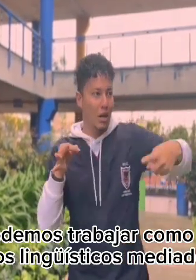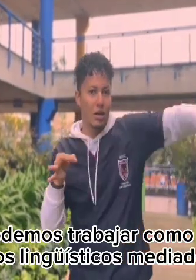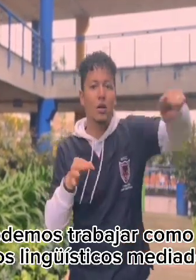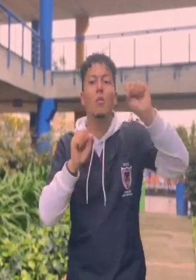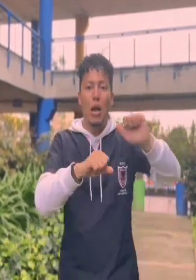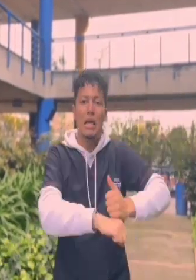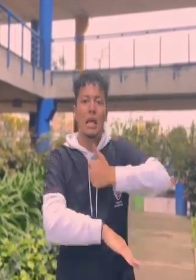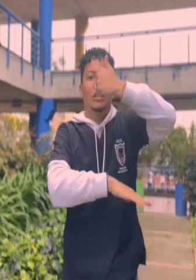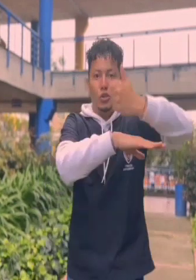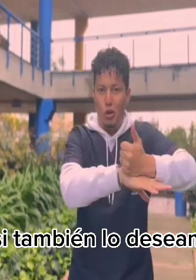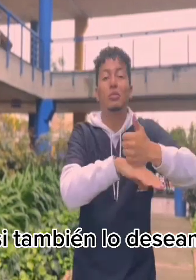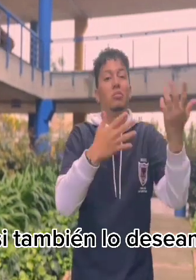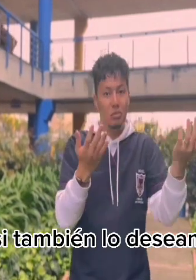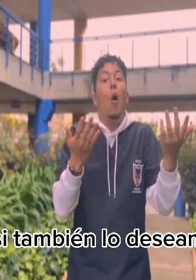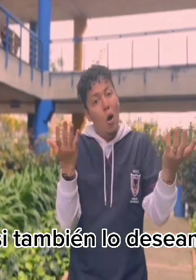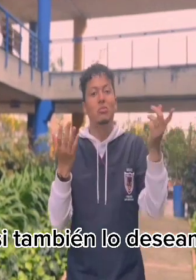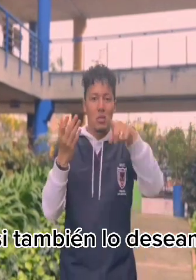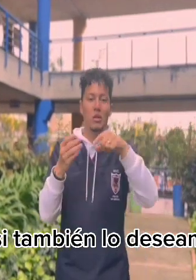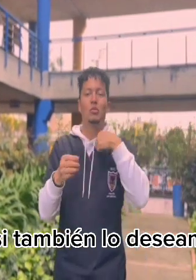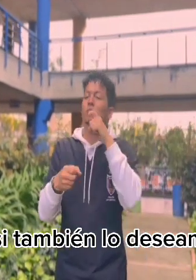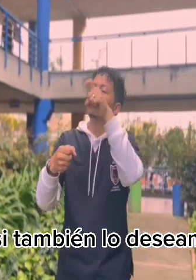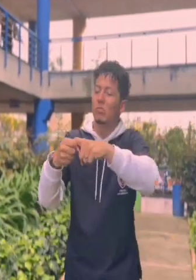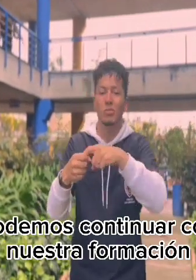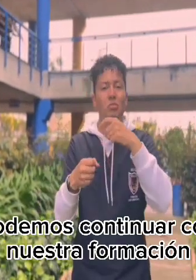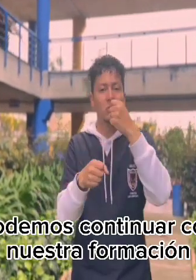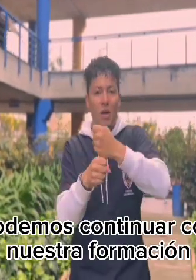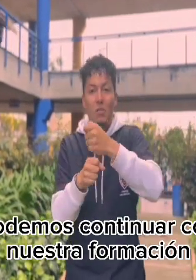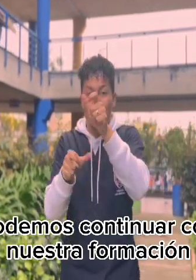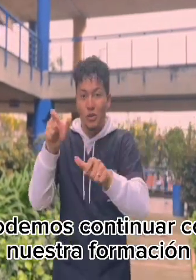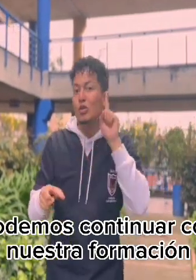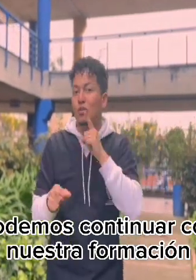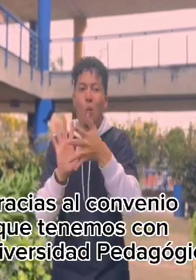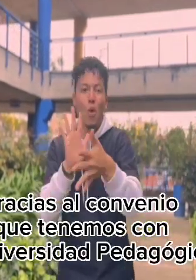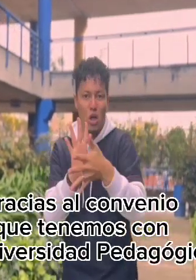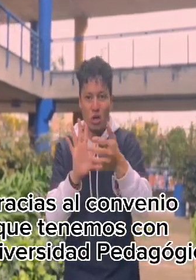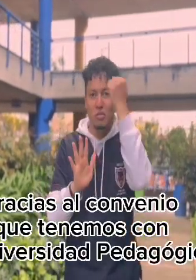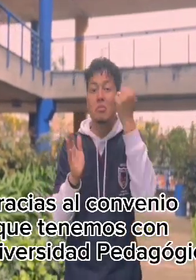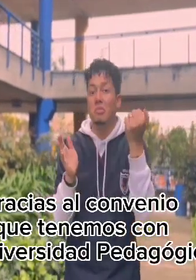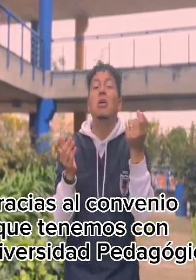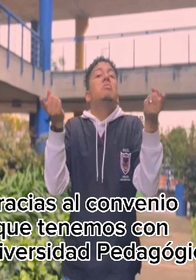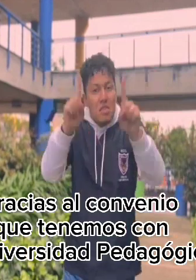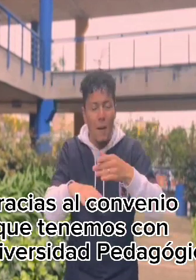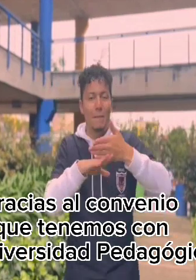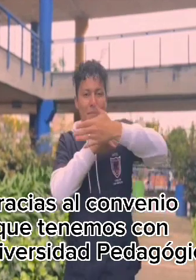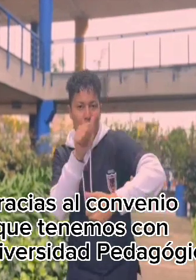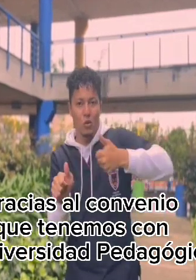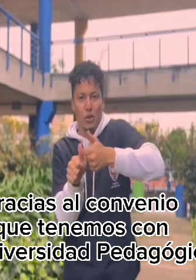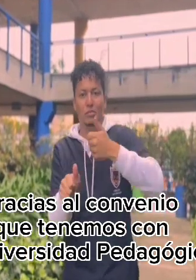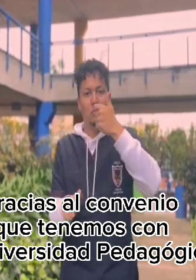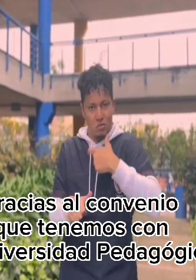mediadores, o si también lo deseamos, podemos continuar con nuestra formación gracias al convenio que tenemos con la Universidad